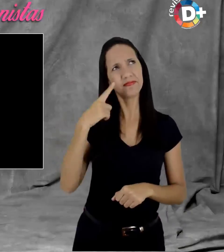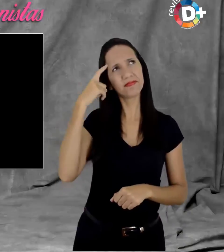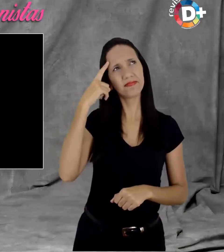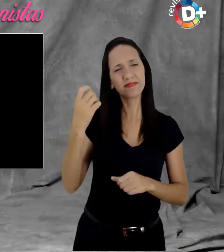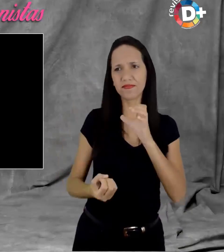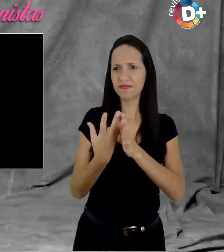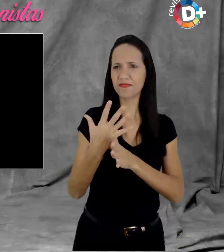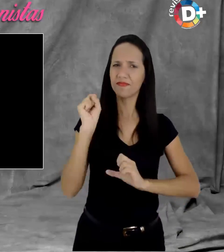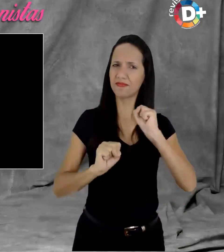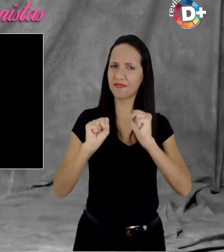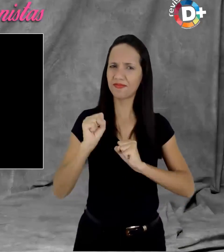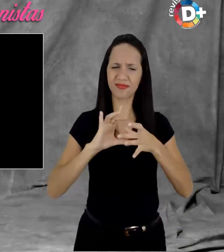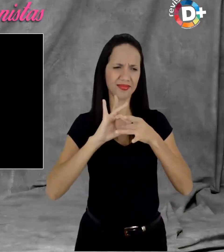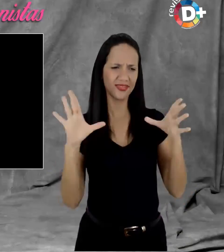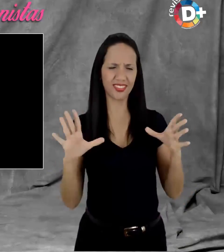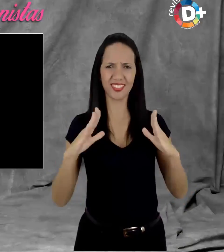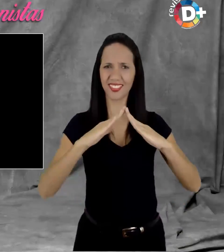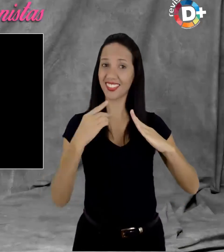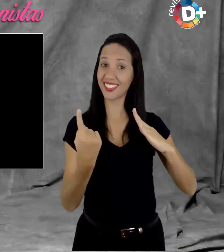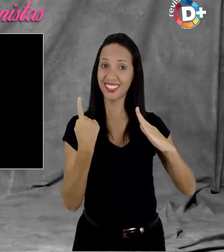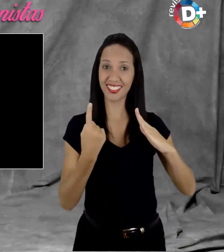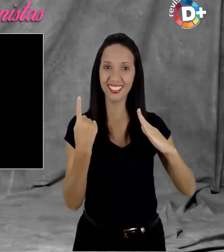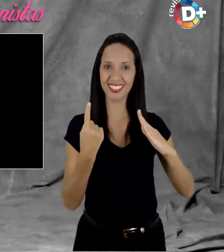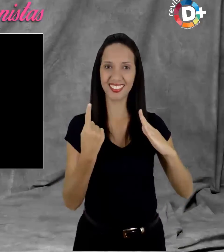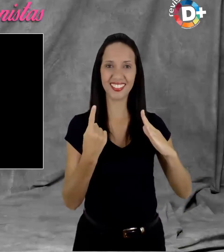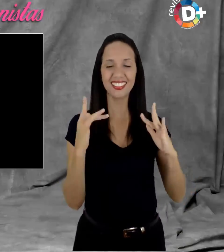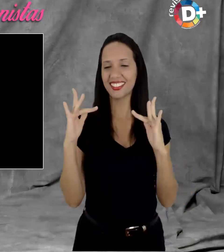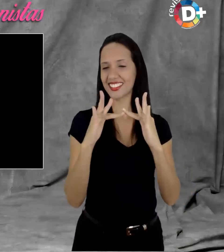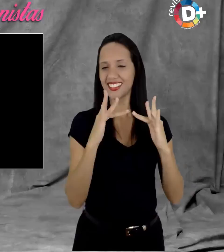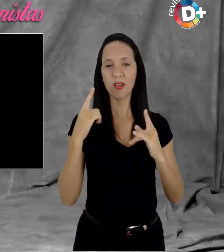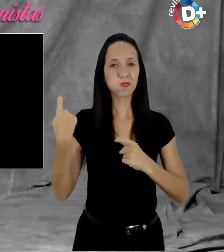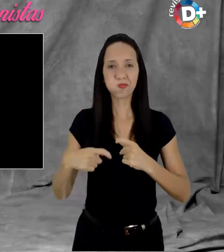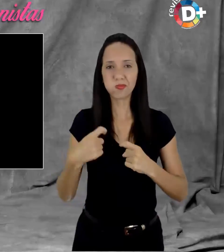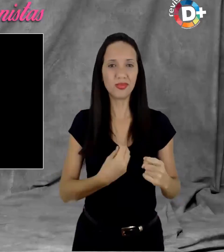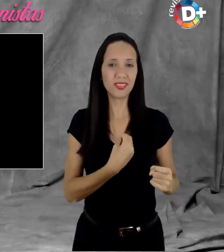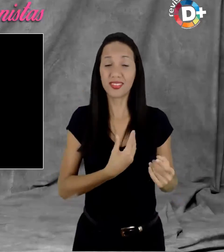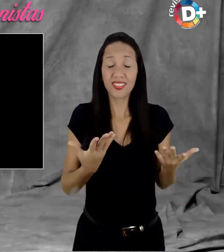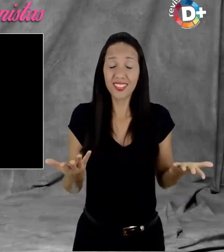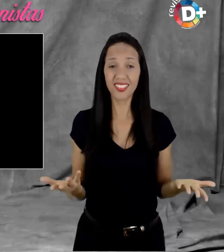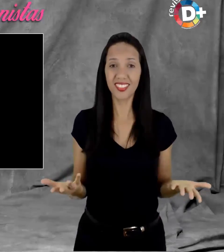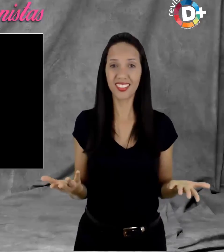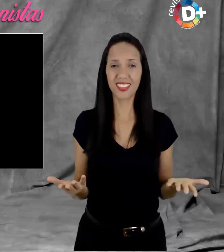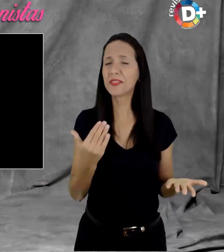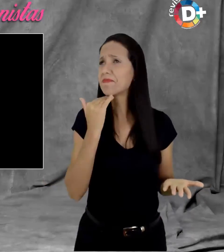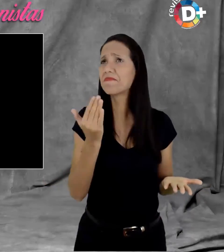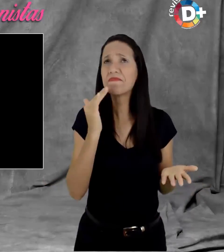negócio, independência, morar sozinha, relacionamentos amorosos, vida sexual,